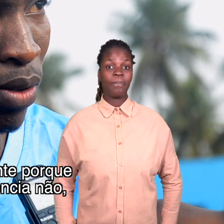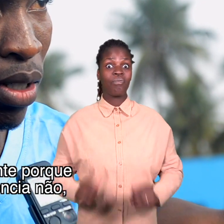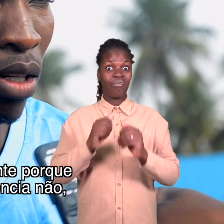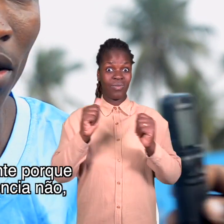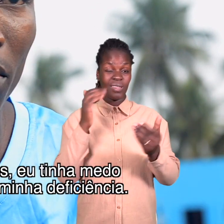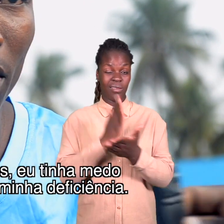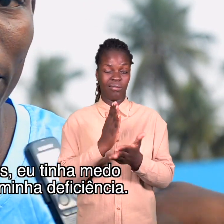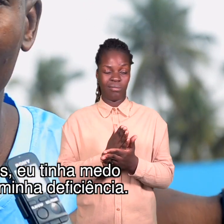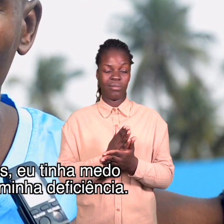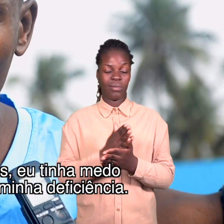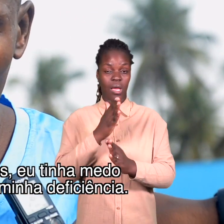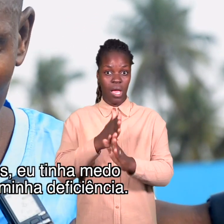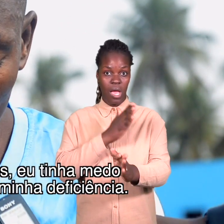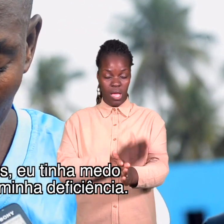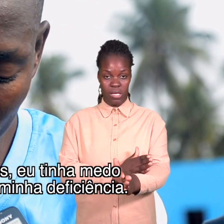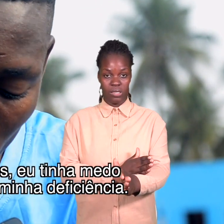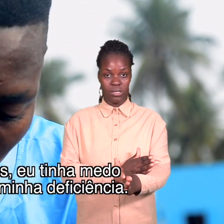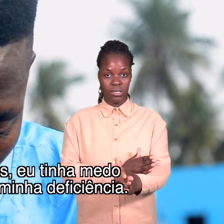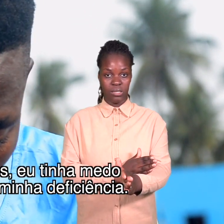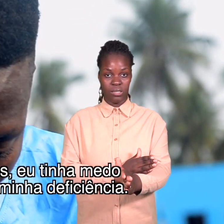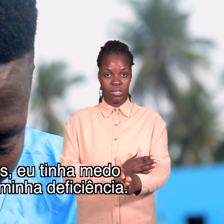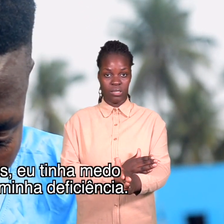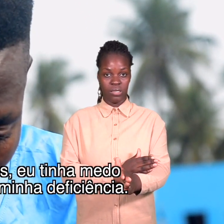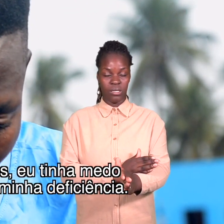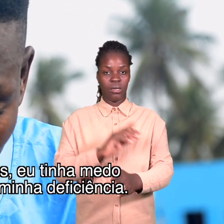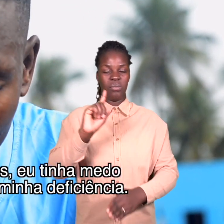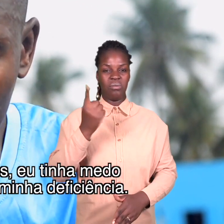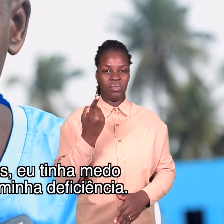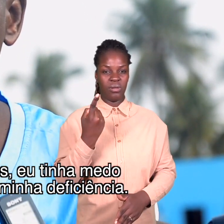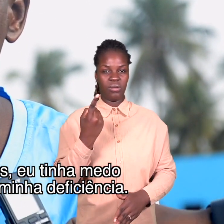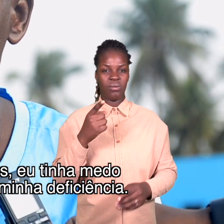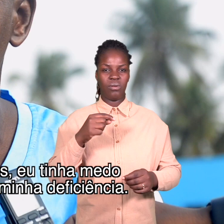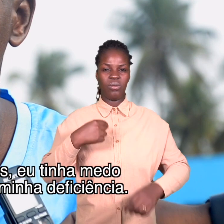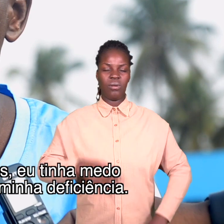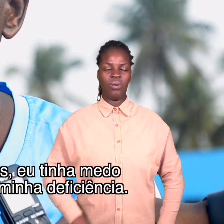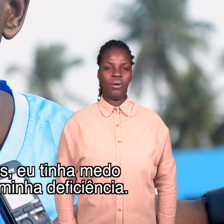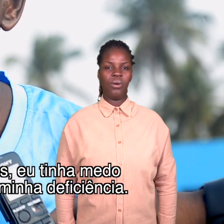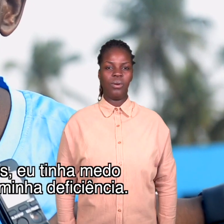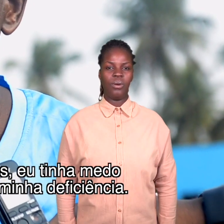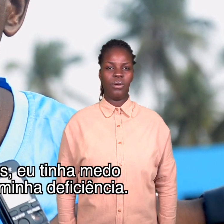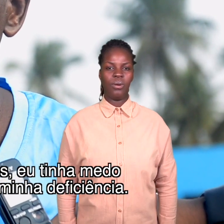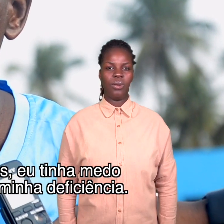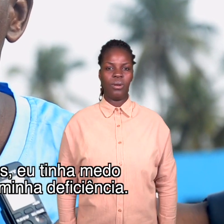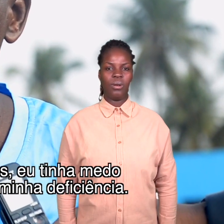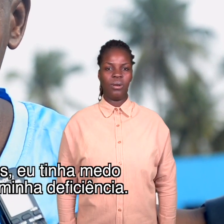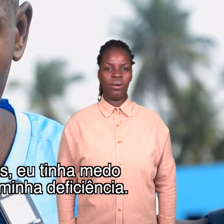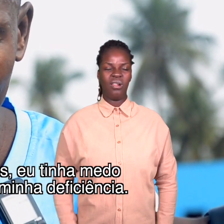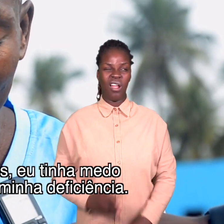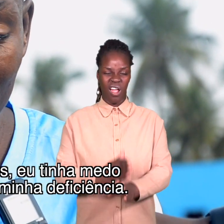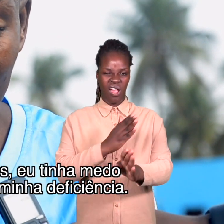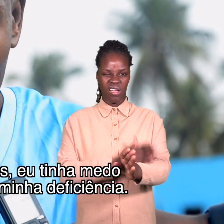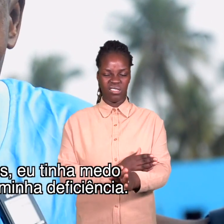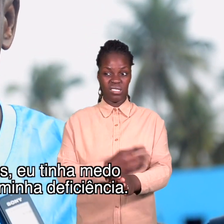assim. Sim. Na verdade, nos princípios, fases, né? Eu, na